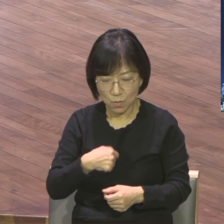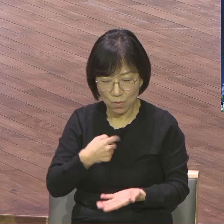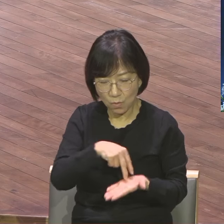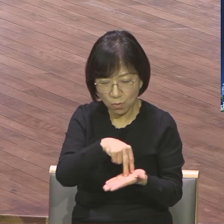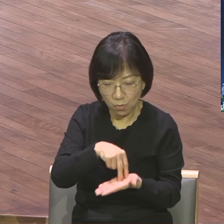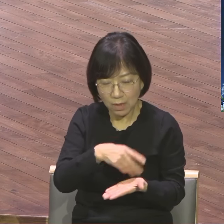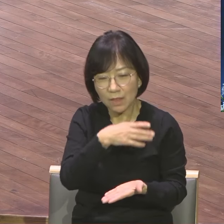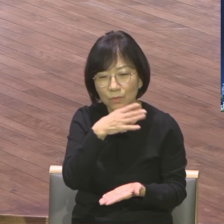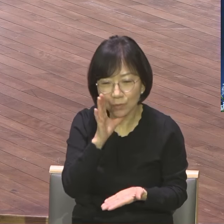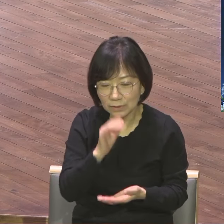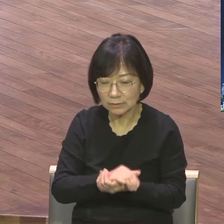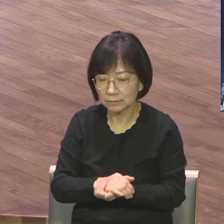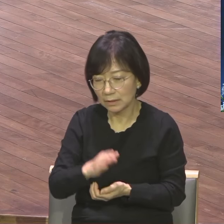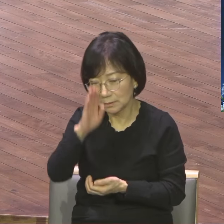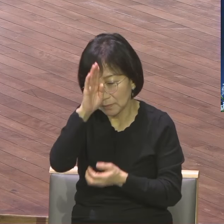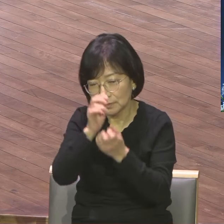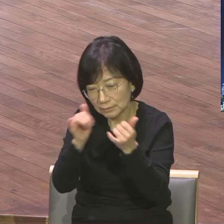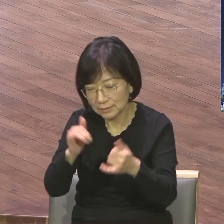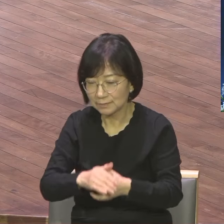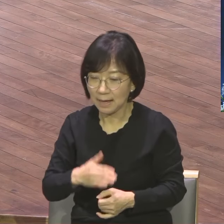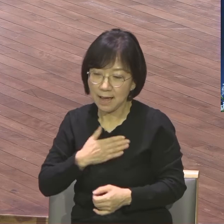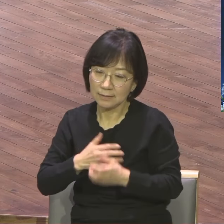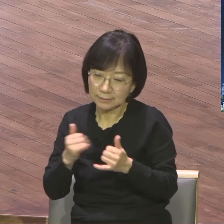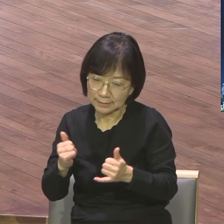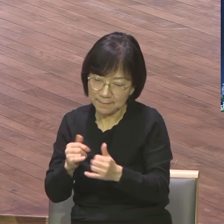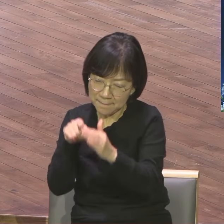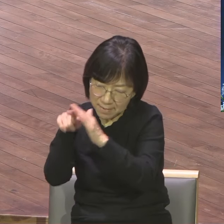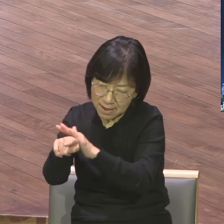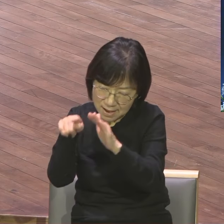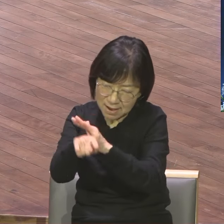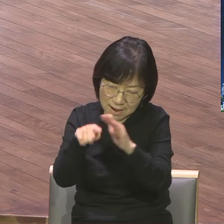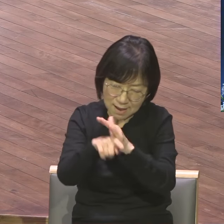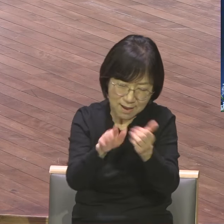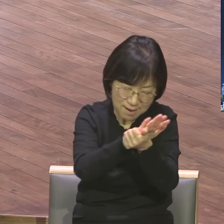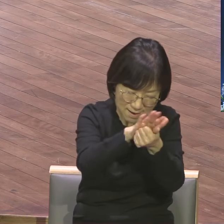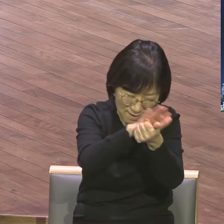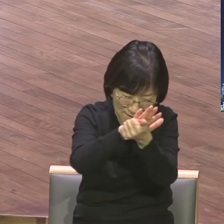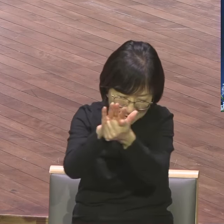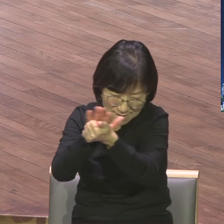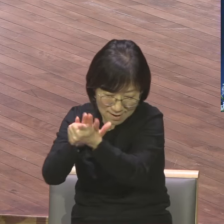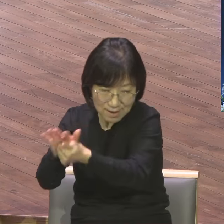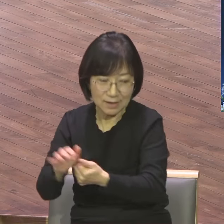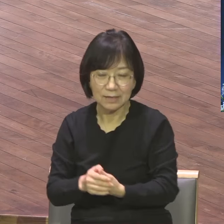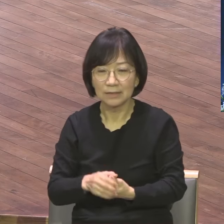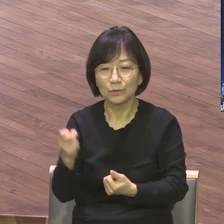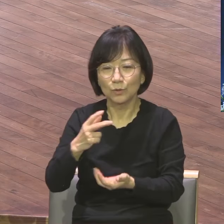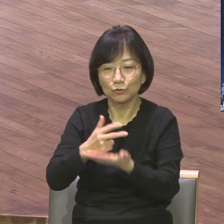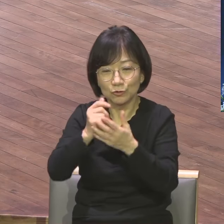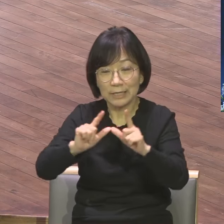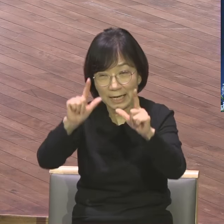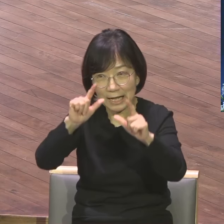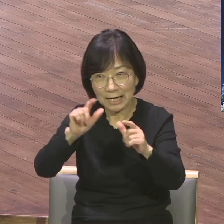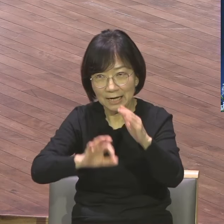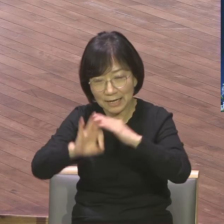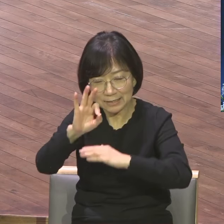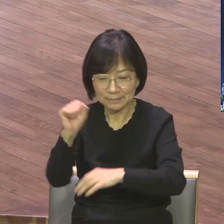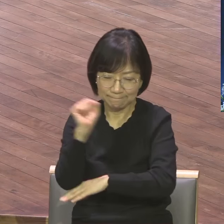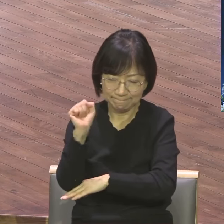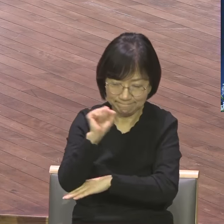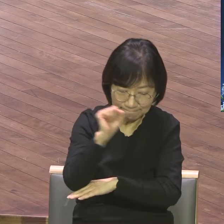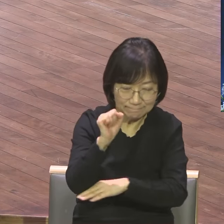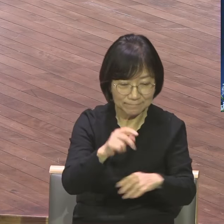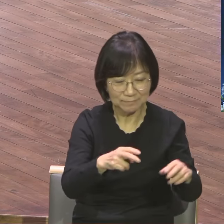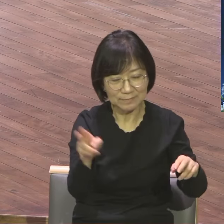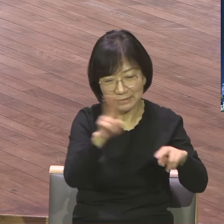찾아가고 아픈 사람을 찾아가고 목욕도 해주고 주일날 아침에 어떻게 합니까? 차로 막 다 수송한 거야. 집 앞까지 가서